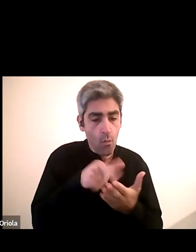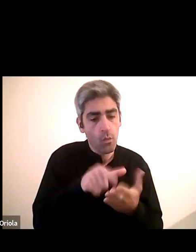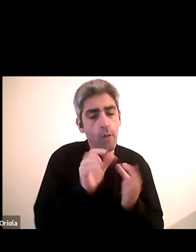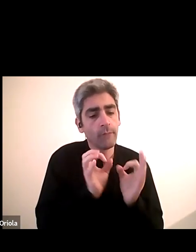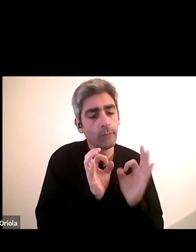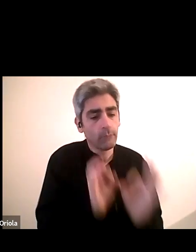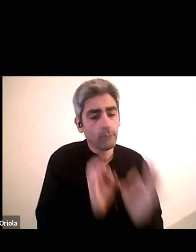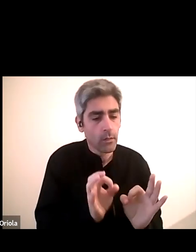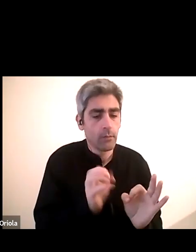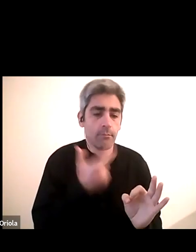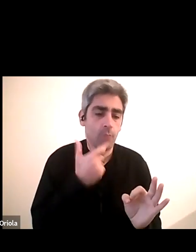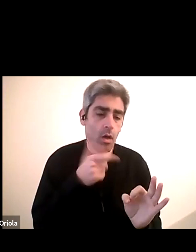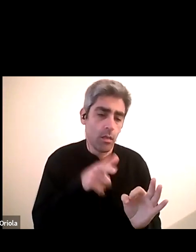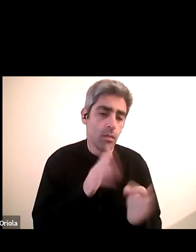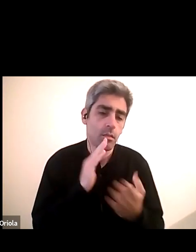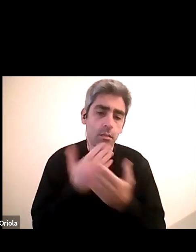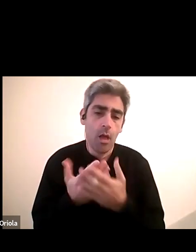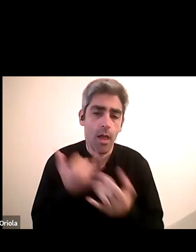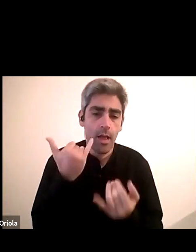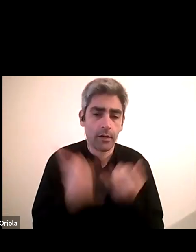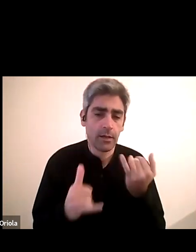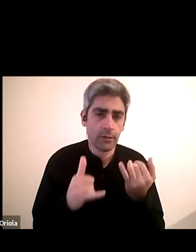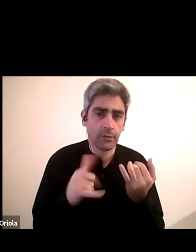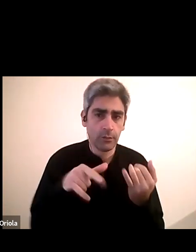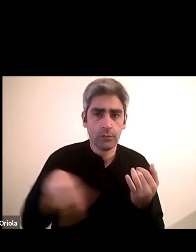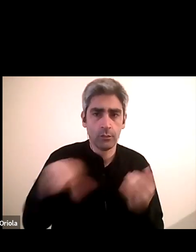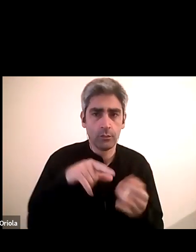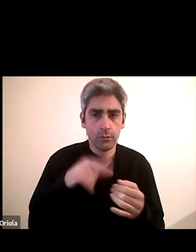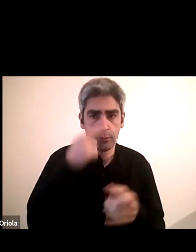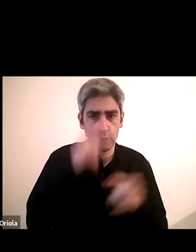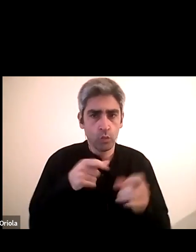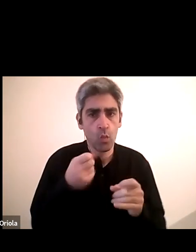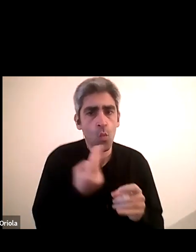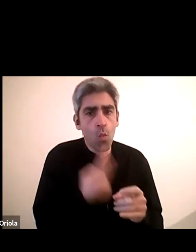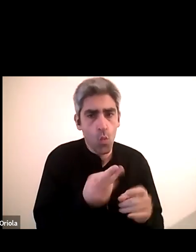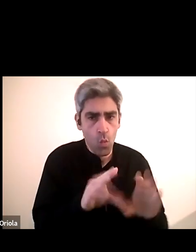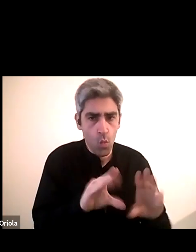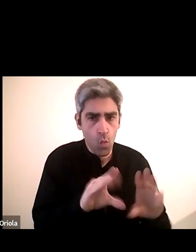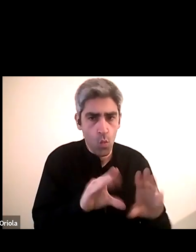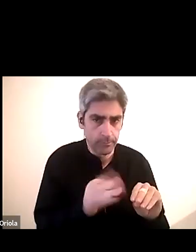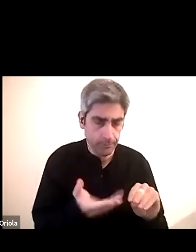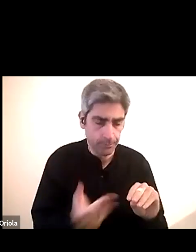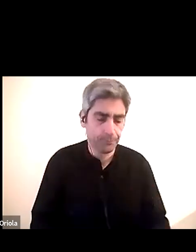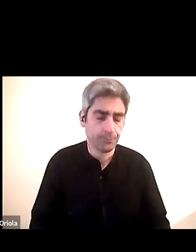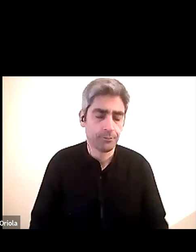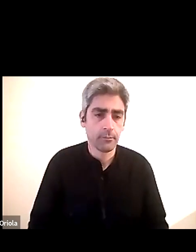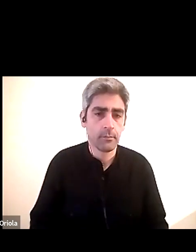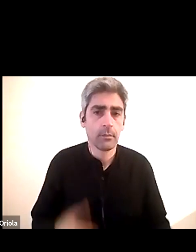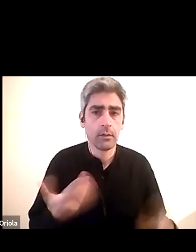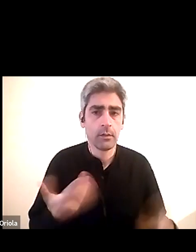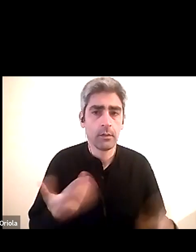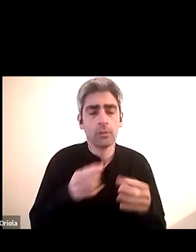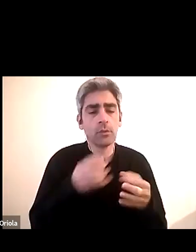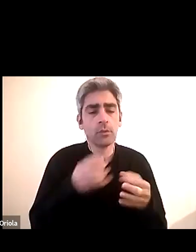trabalho não vão representar risco para os seus utilizadores. E, portanto, nós temos um quadro